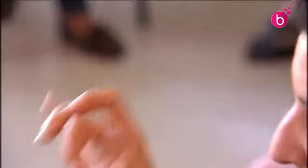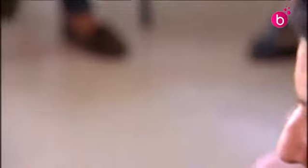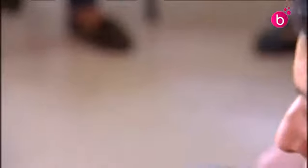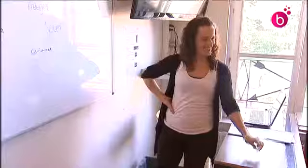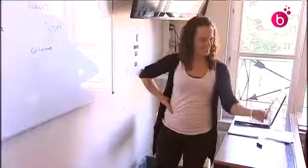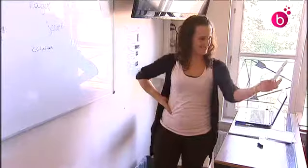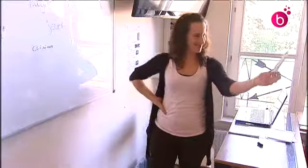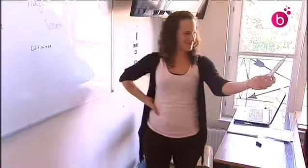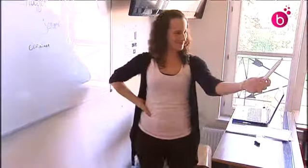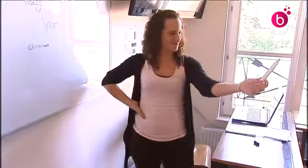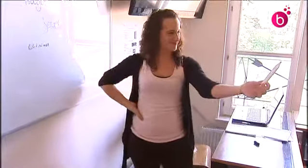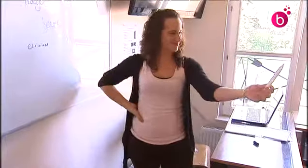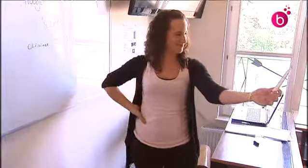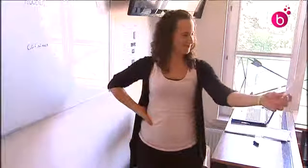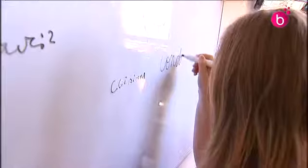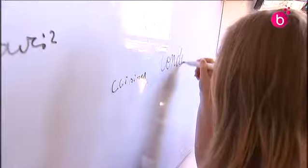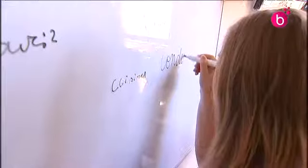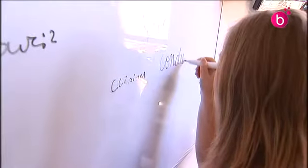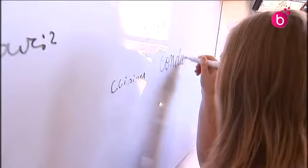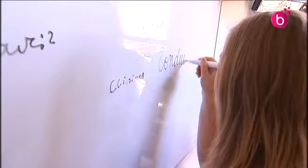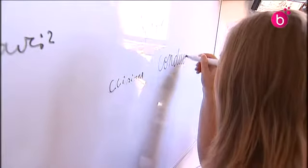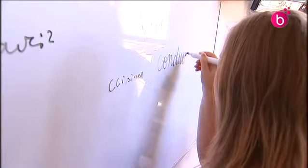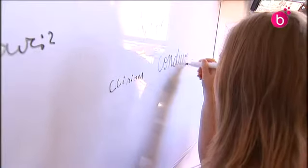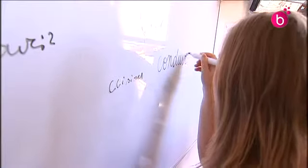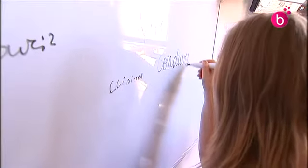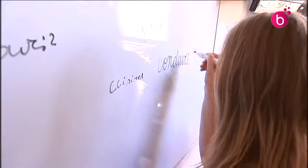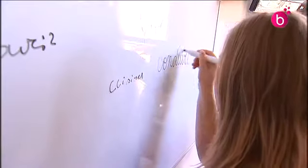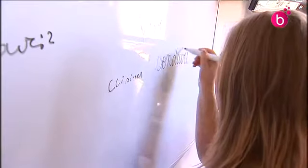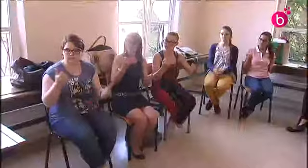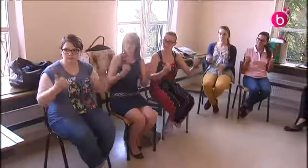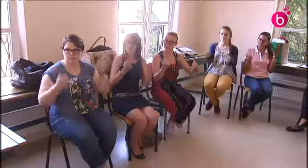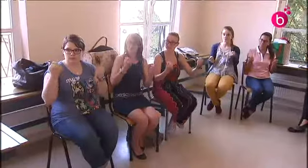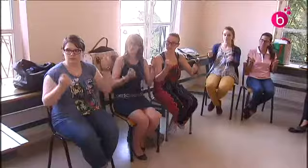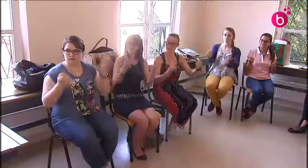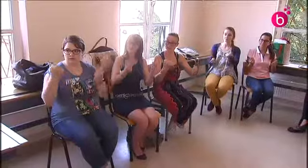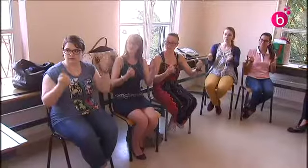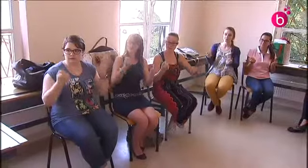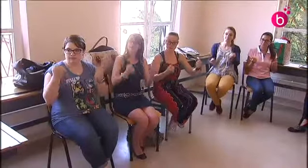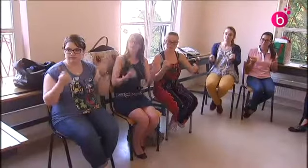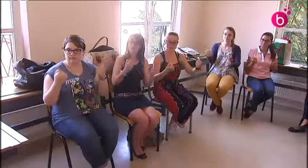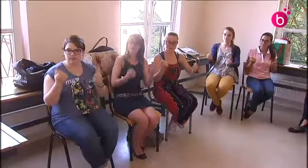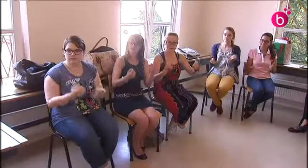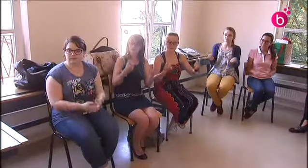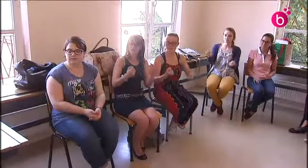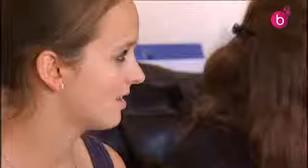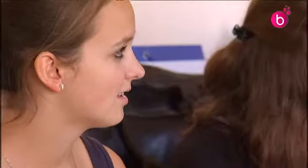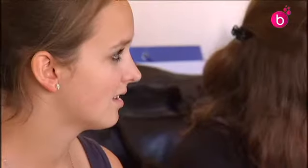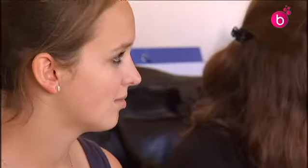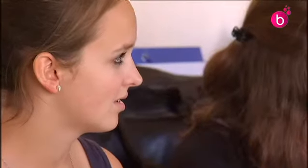Libre Marie-Happs. Les cahiers et les stylos restent dans les sacs. Ici, on apprend grâce à des jeux ludiques et ça a l'air de plaire à la